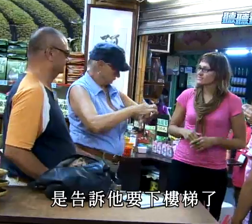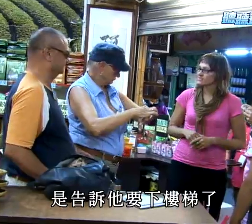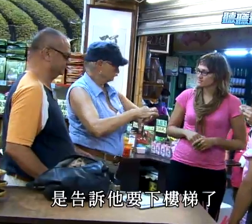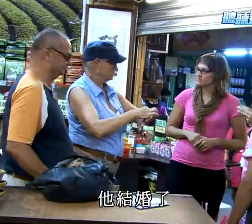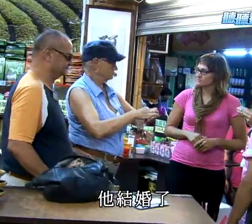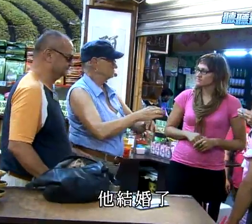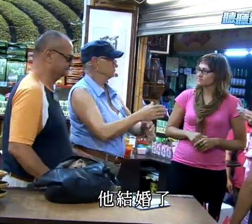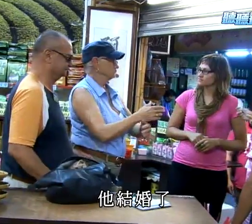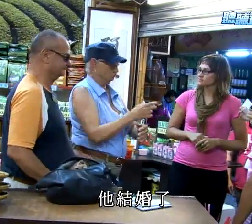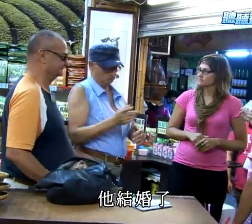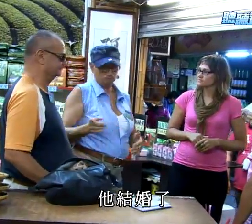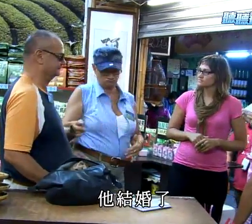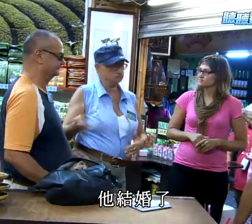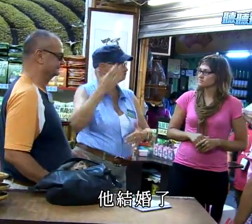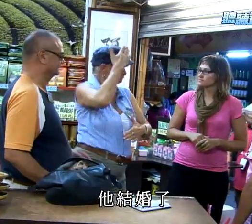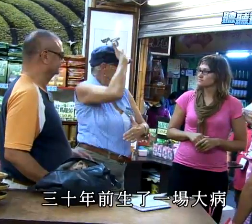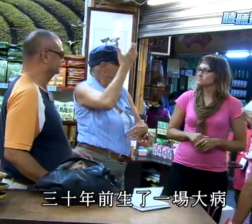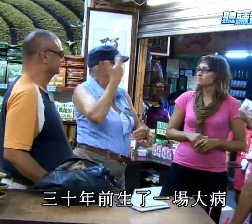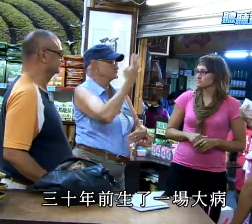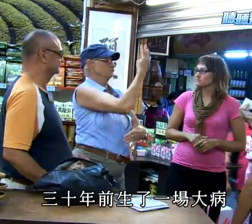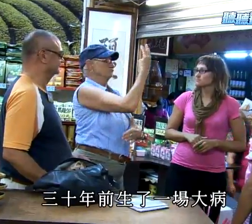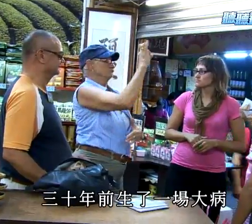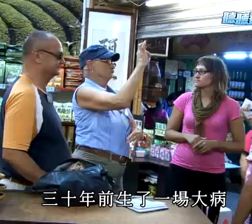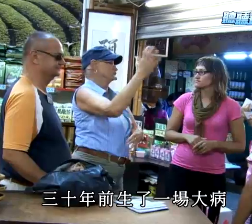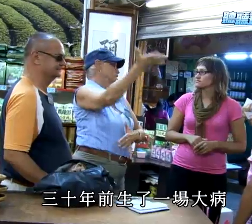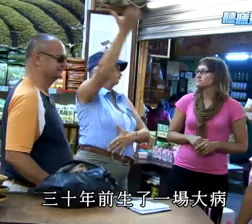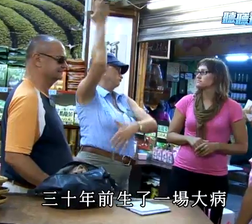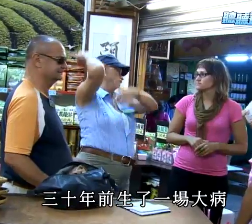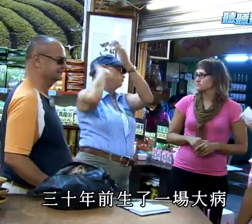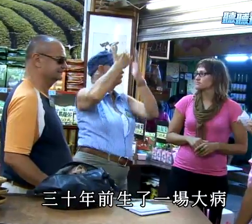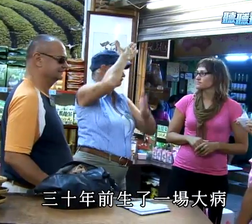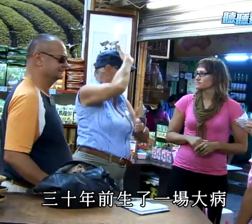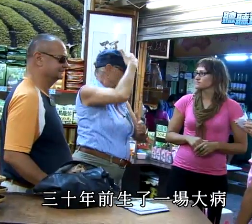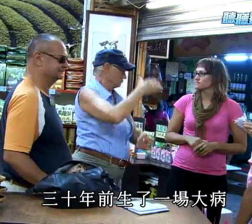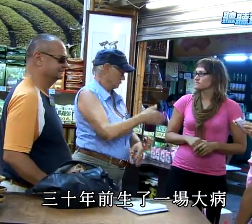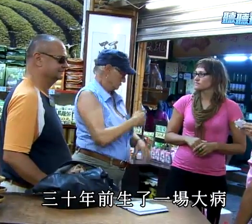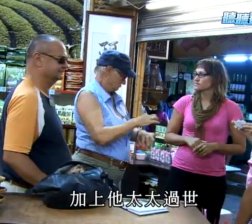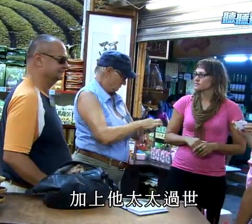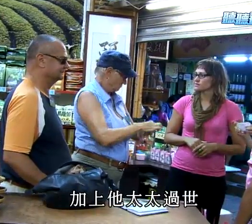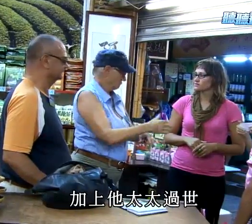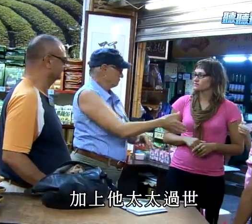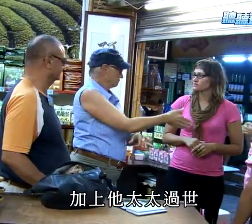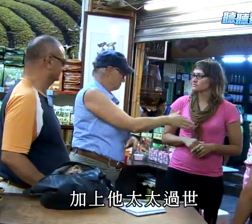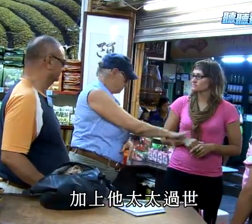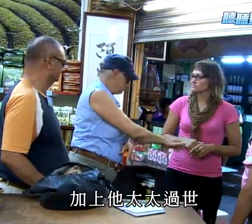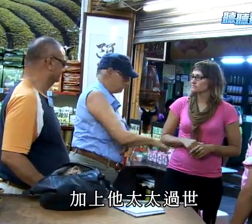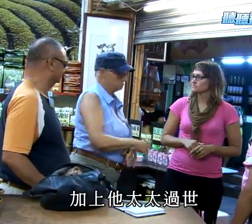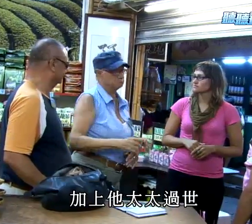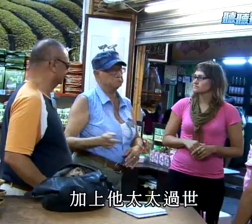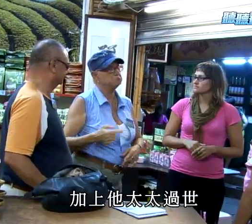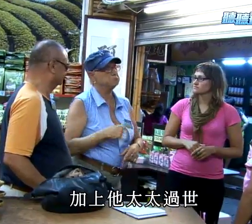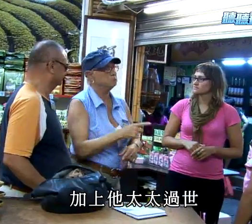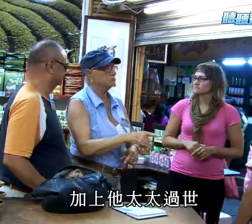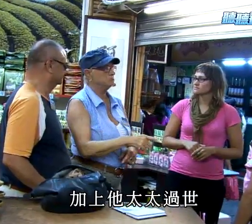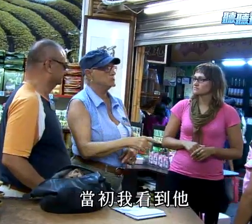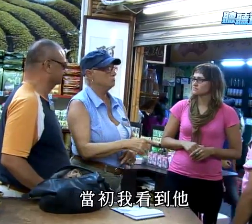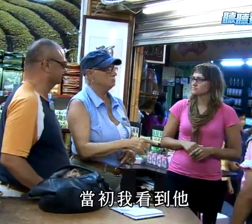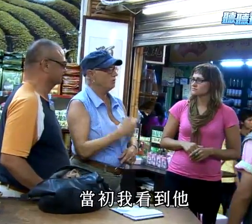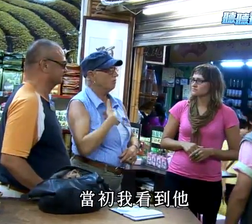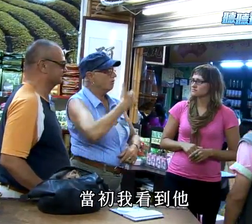了。他结婚了，30年前呢，生了一场大病。加上他太太过世，当初啊，